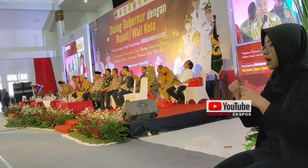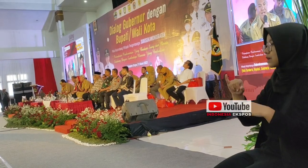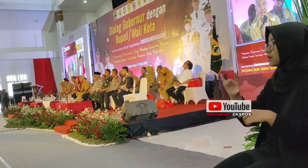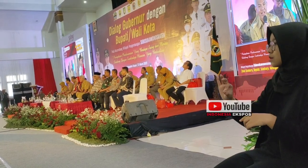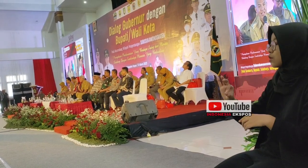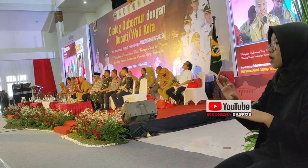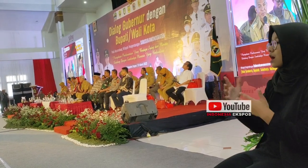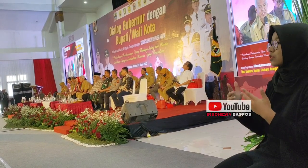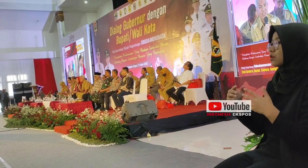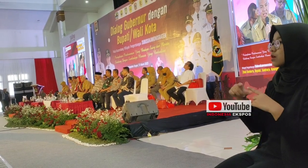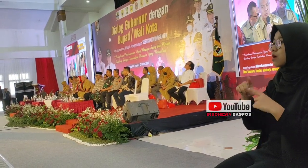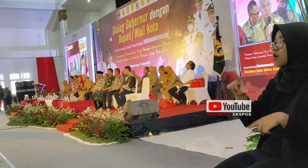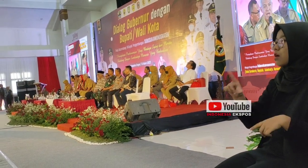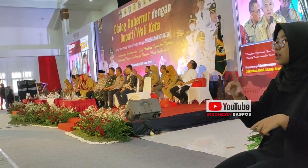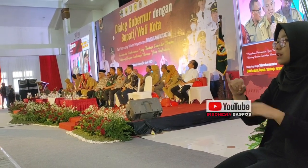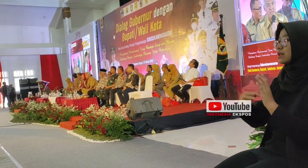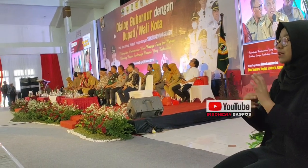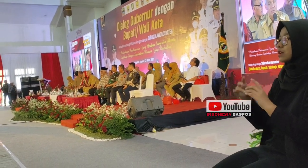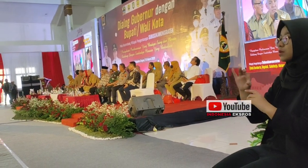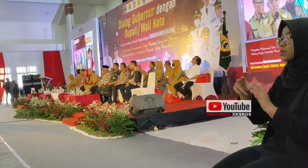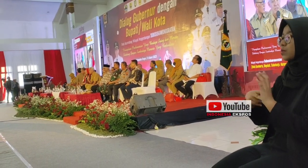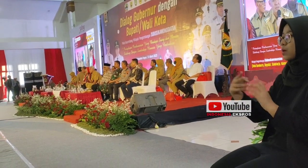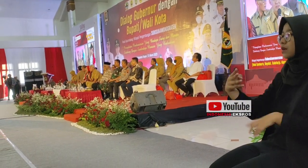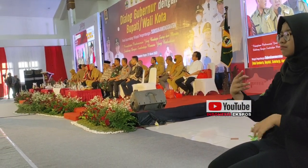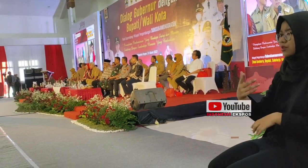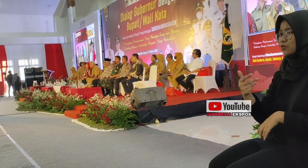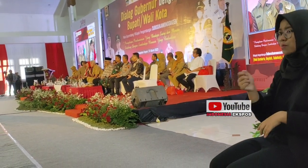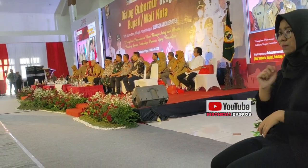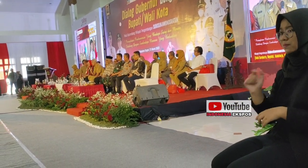one. Alah, ini pesenan supplier gitu,